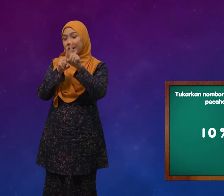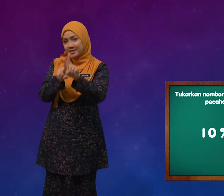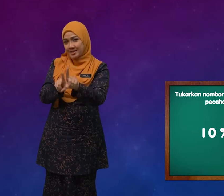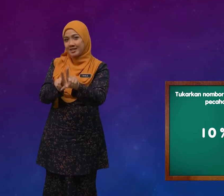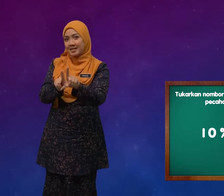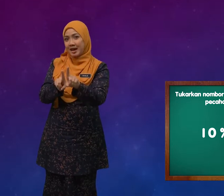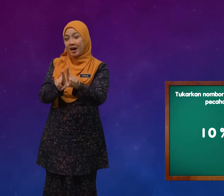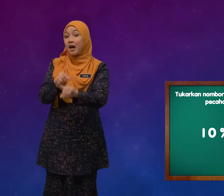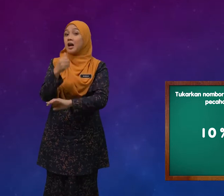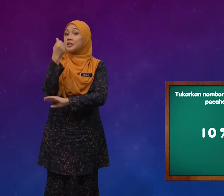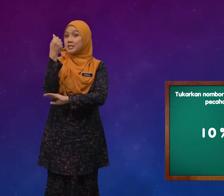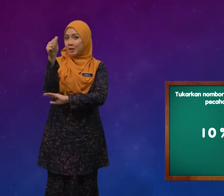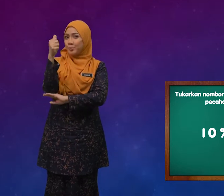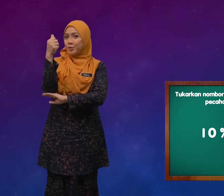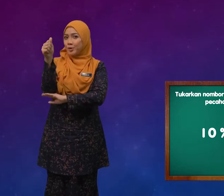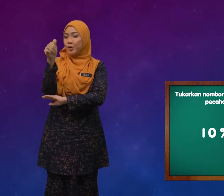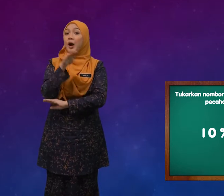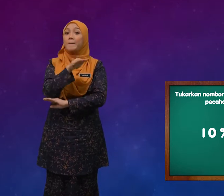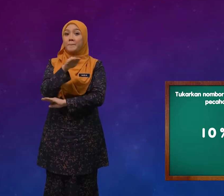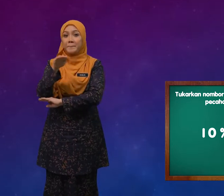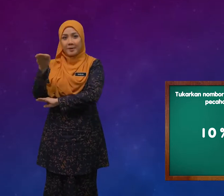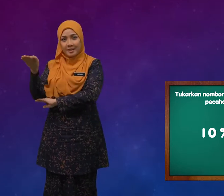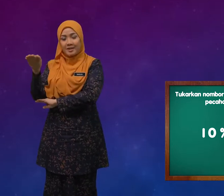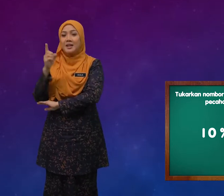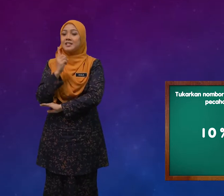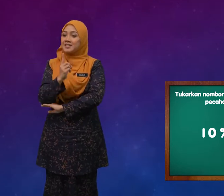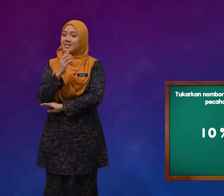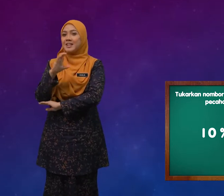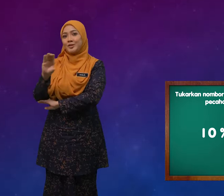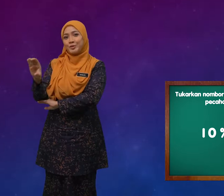Jawapannya ialah 10 per 100.